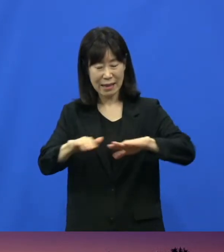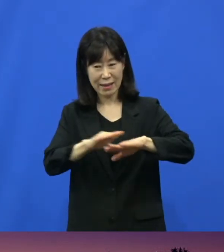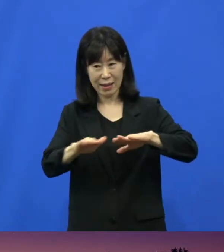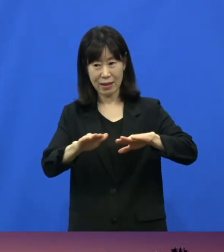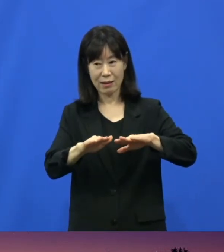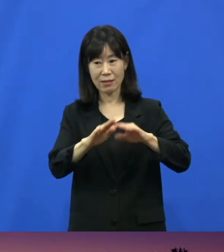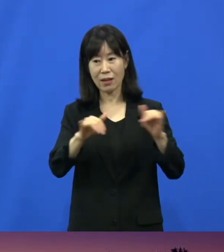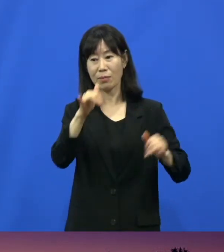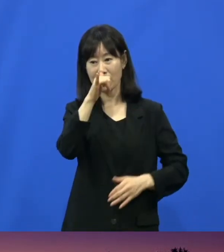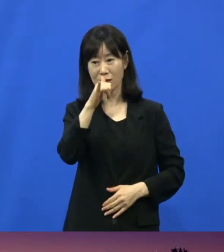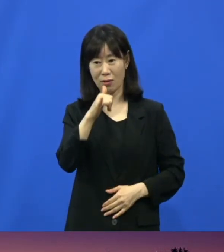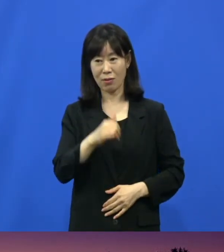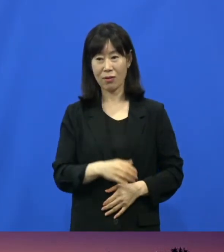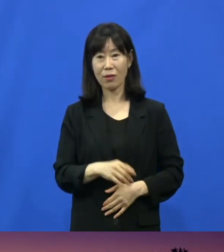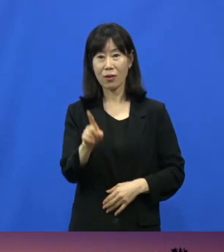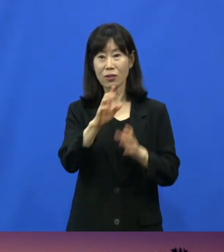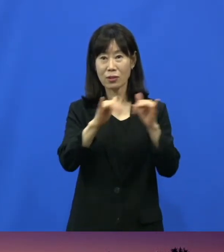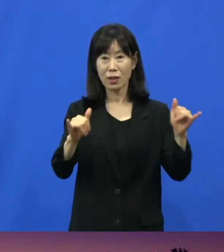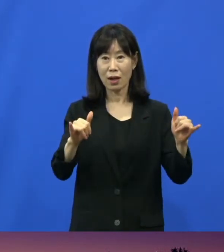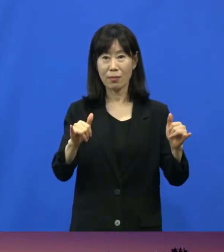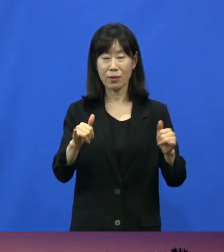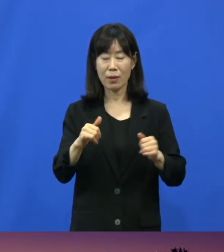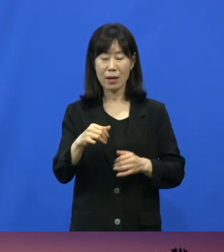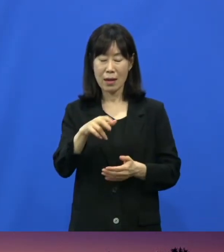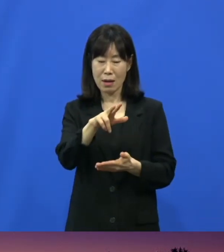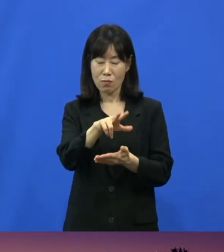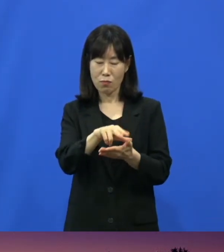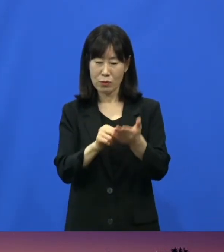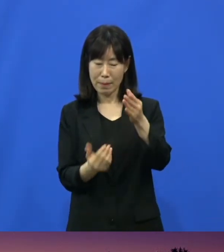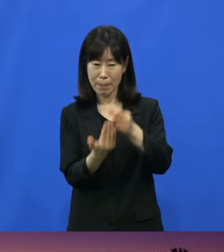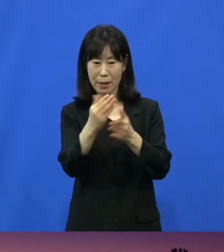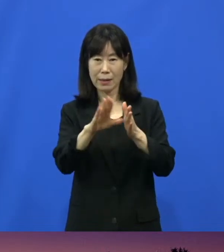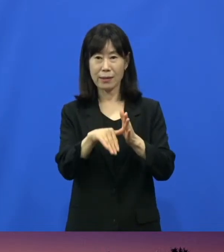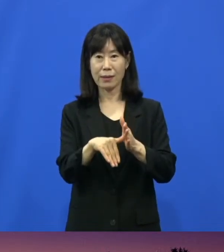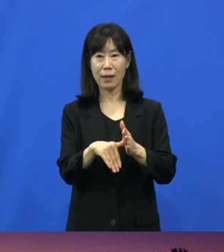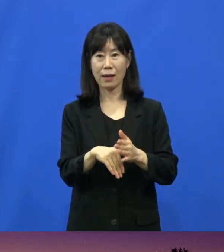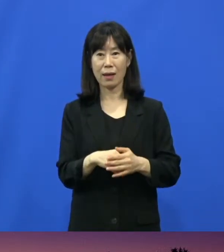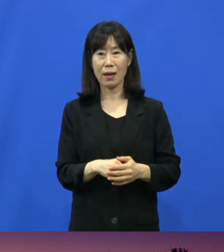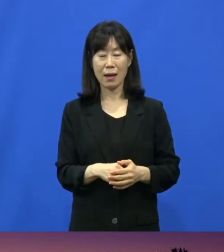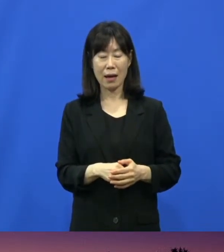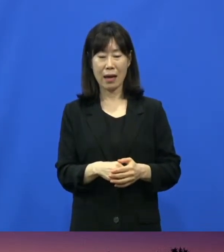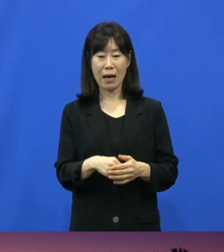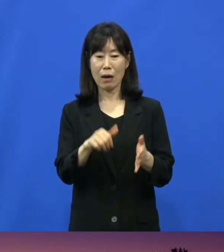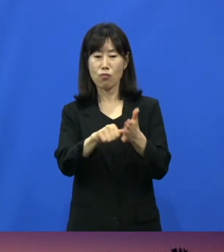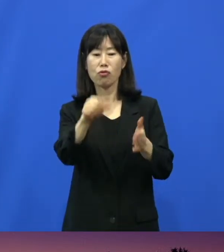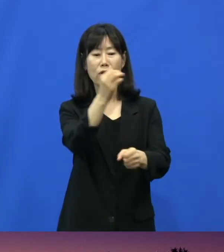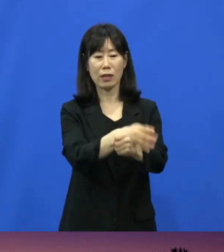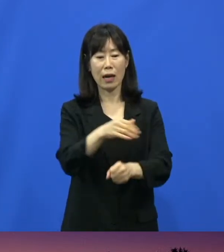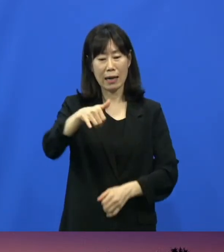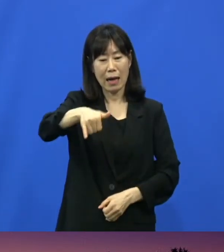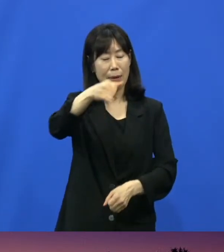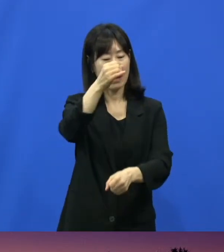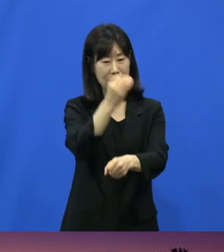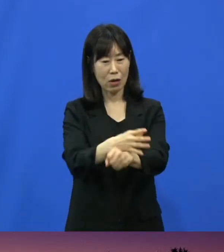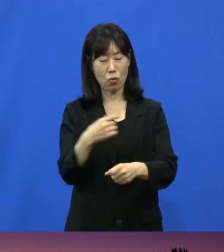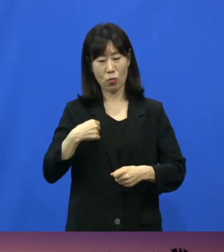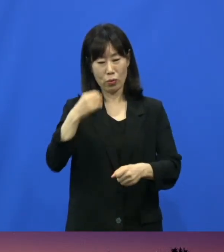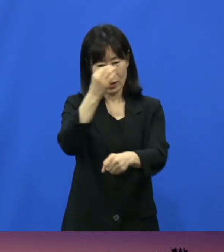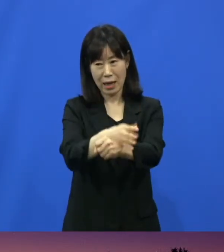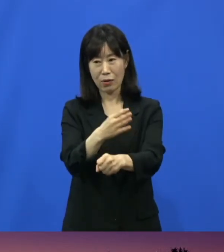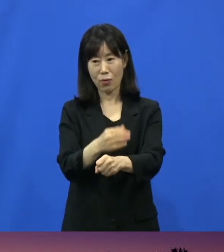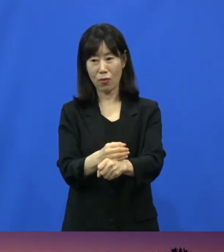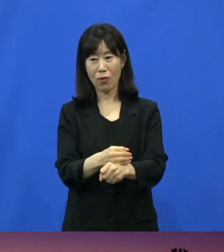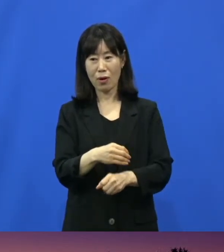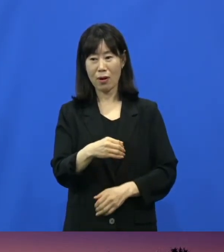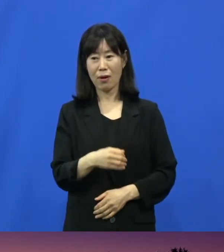폭식을 막 하는 거. 어떤 사람은 막 문제가 힘들고 어려우면 막 모르겠어. 막 쇼핑센터 가는 거예요. 막 긁어버리고 막 입고 막 온다